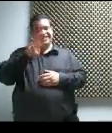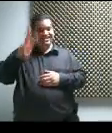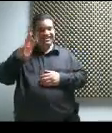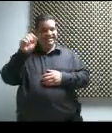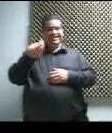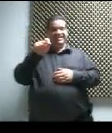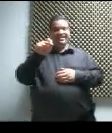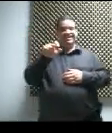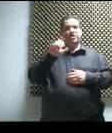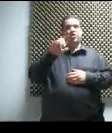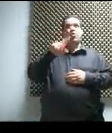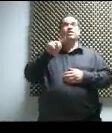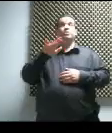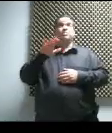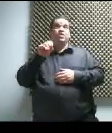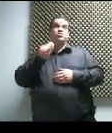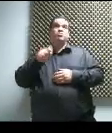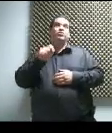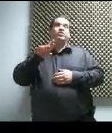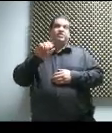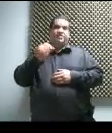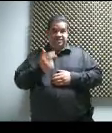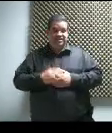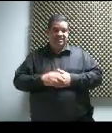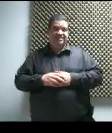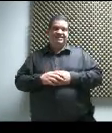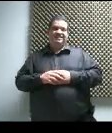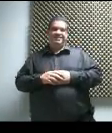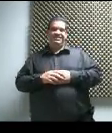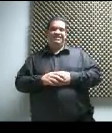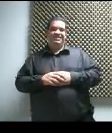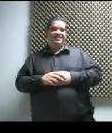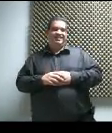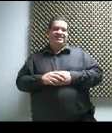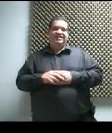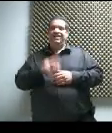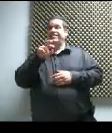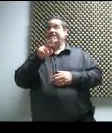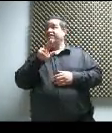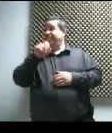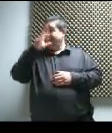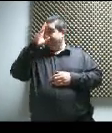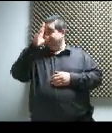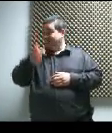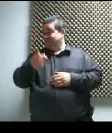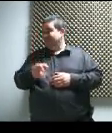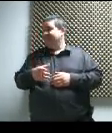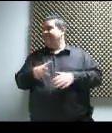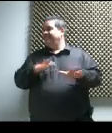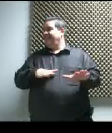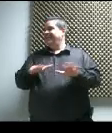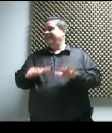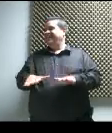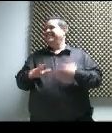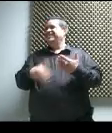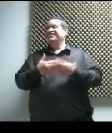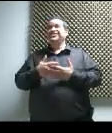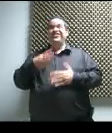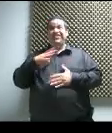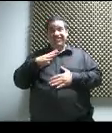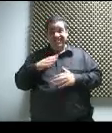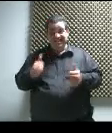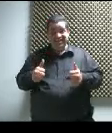.cuarzoblanco.org. Ah, bueno. También. Verónica, saludos. ¿Está tranquilita? Sí. Muy bien.